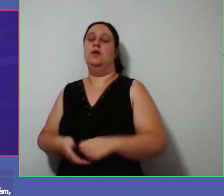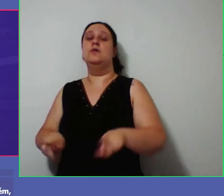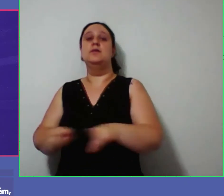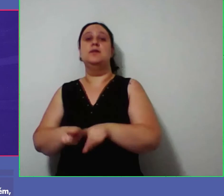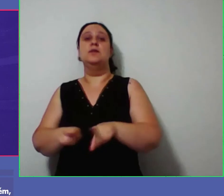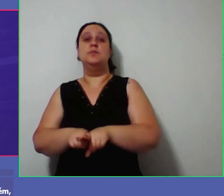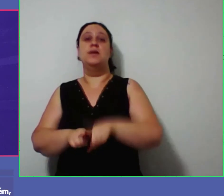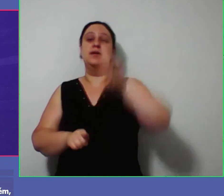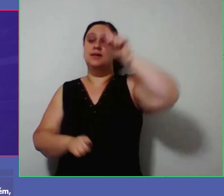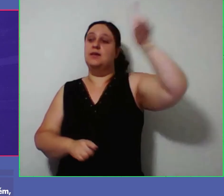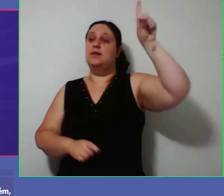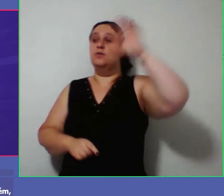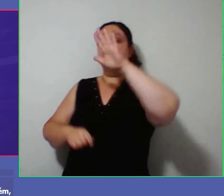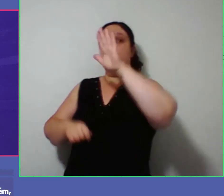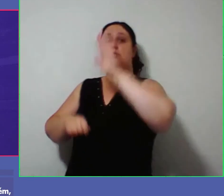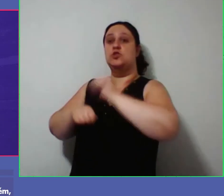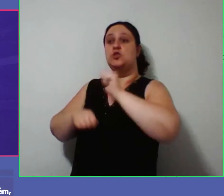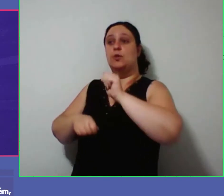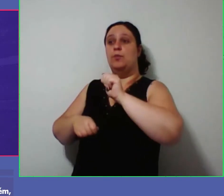corpo, e sede